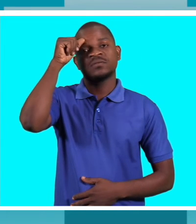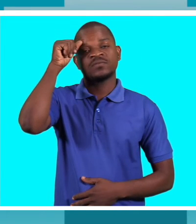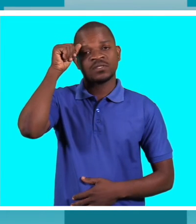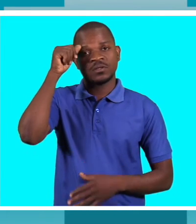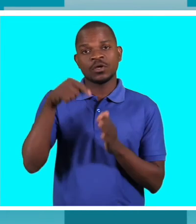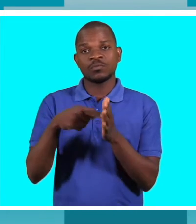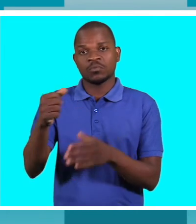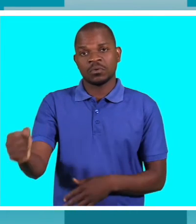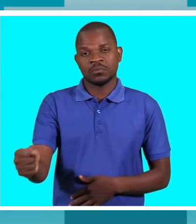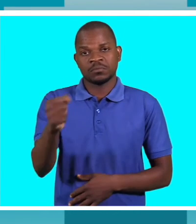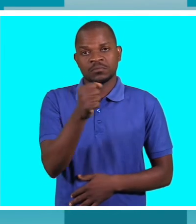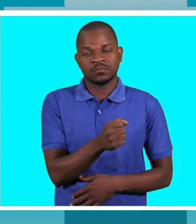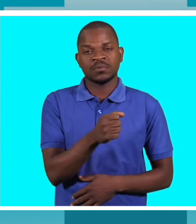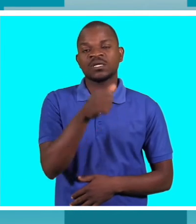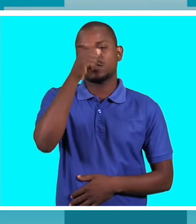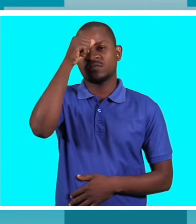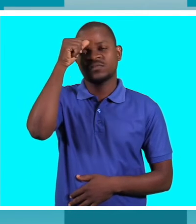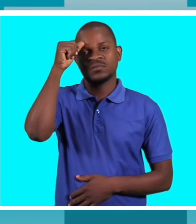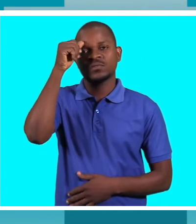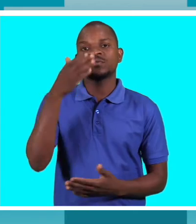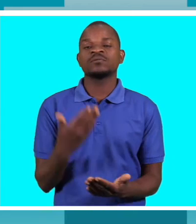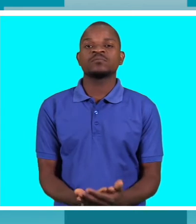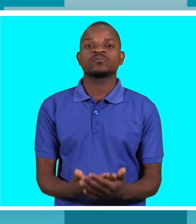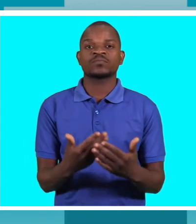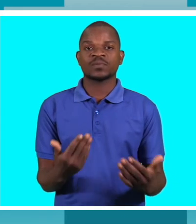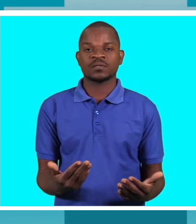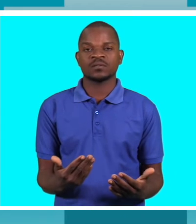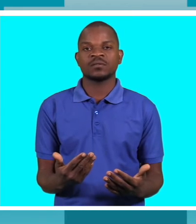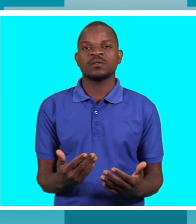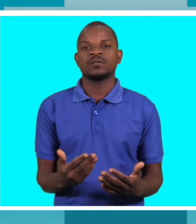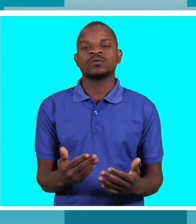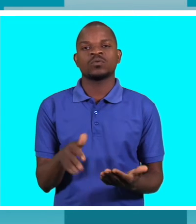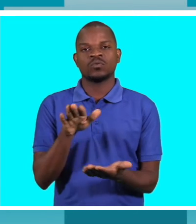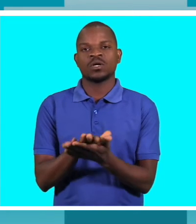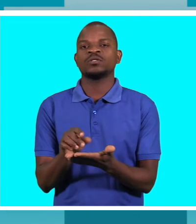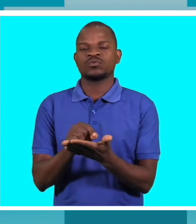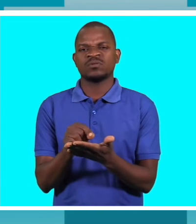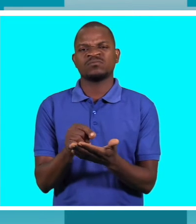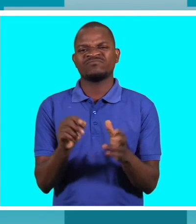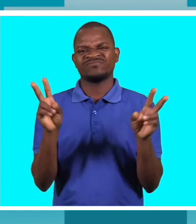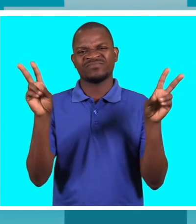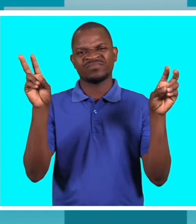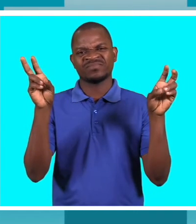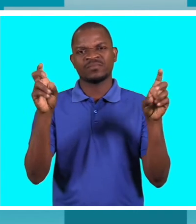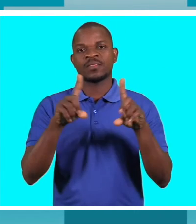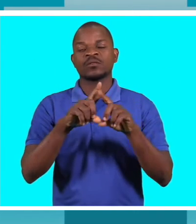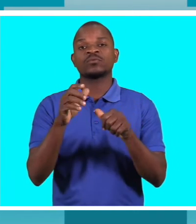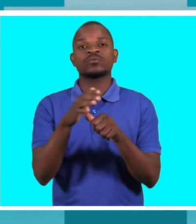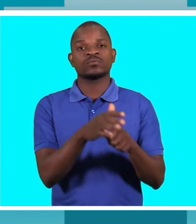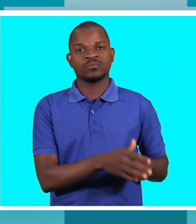as crianças nas escolas devido a esse preconceito, eu falo que é preconceito até dos próprios diretores das